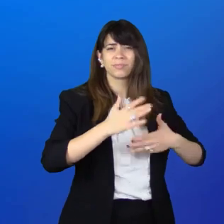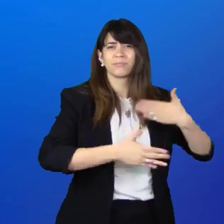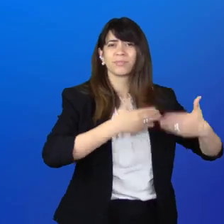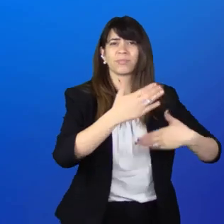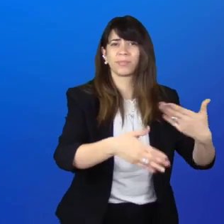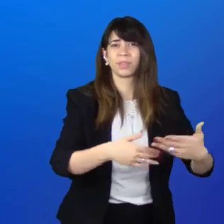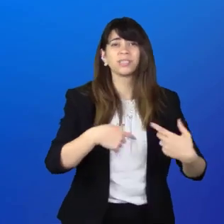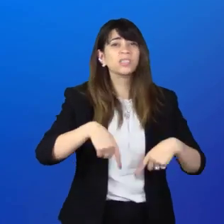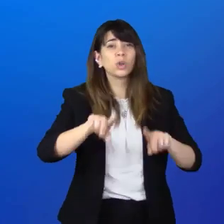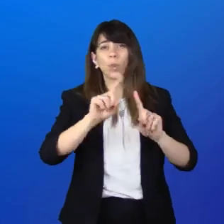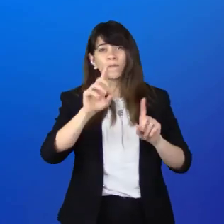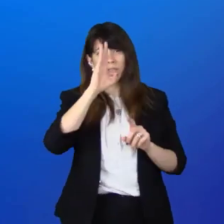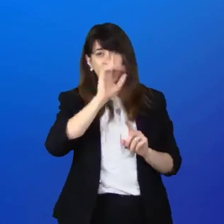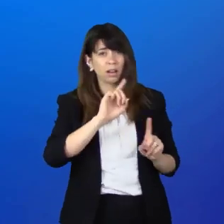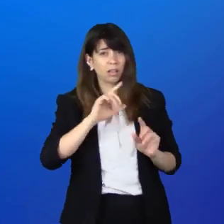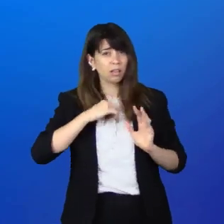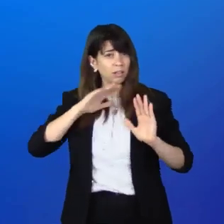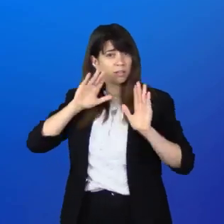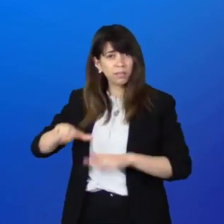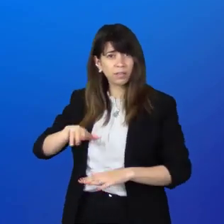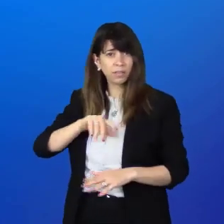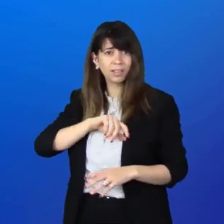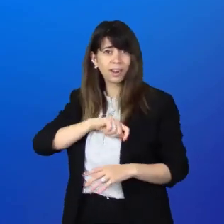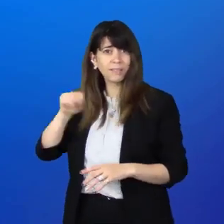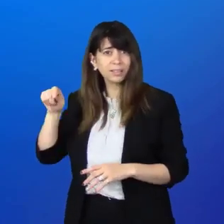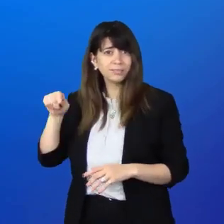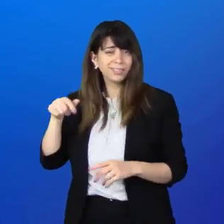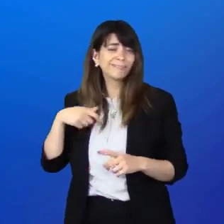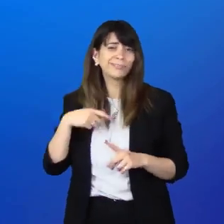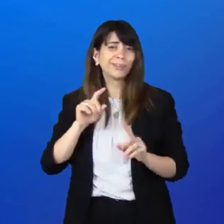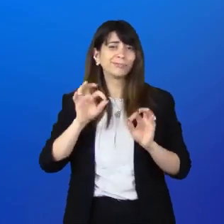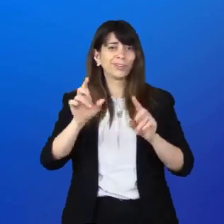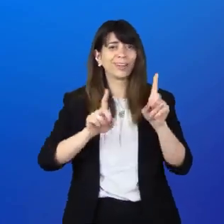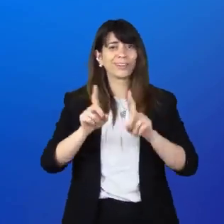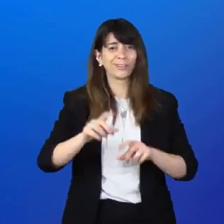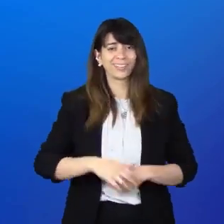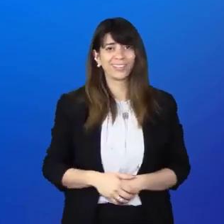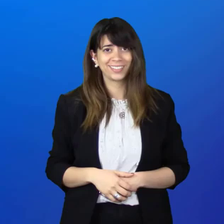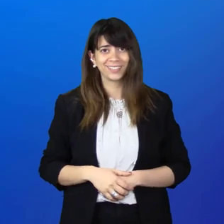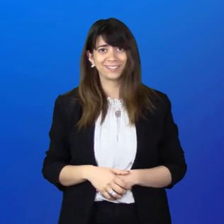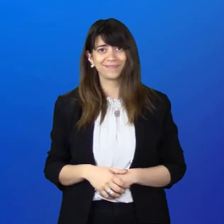en Montevideo aprendí muchísimo. Si no me hubiera venido a estudiar a Montevideo y me hubiera quedado en La Valleja, no hubiera llegado a la facultad.